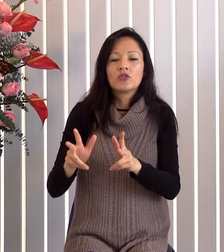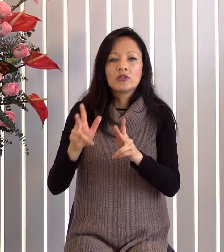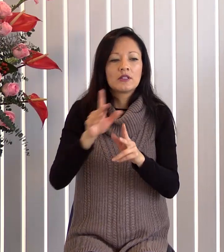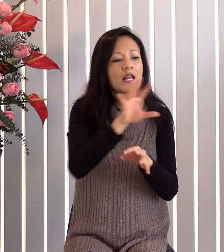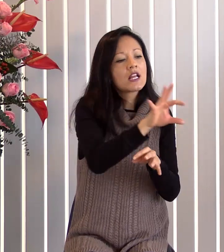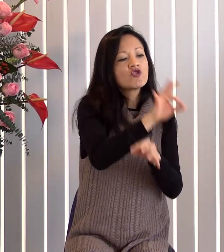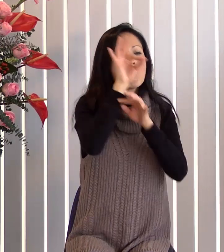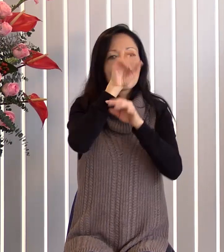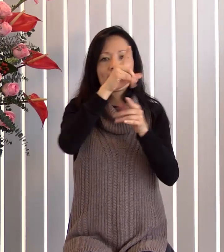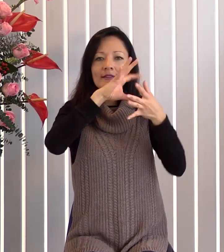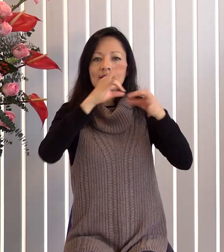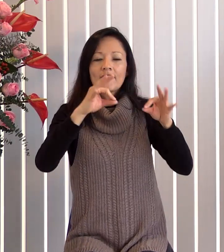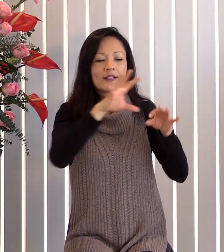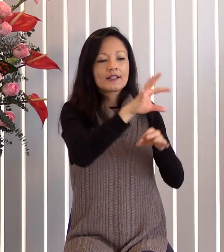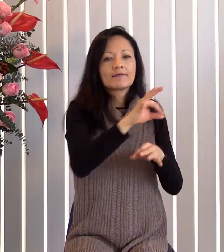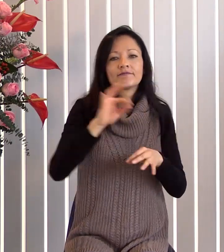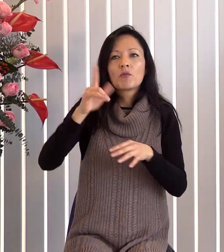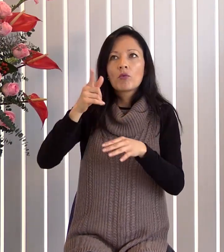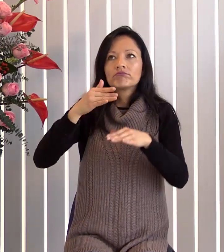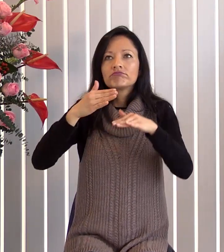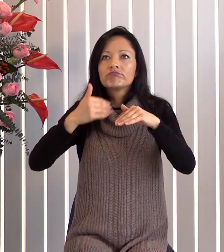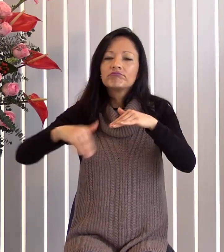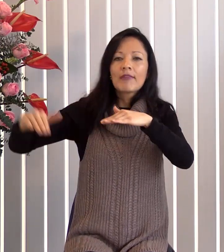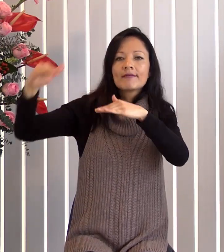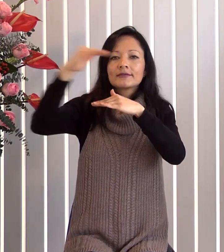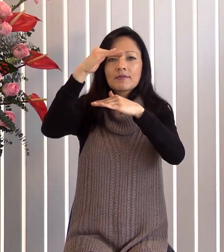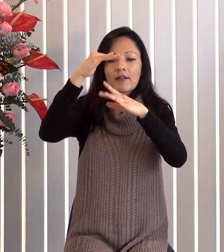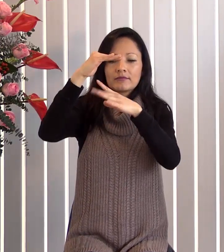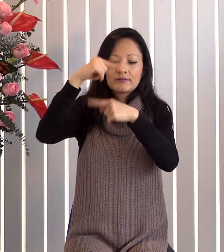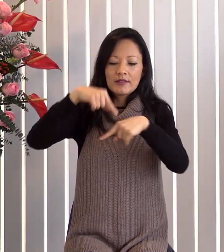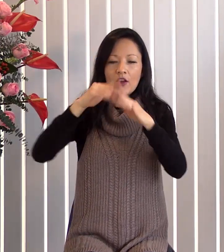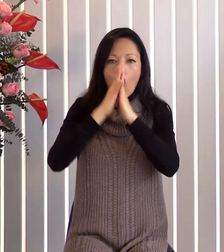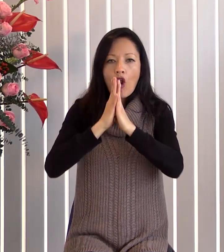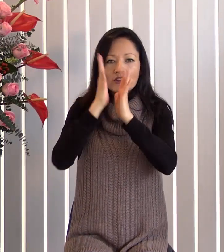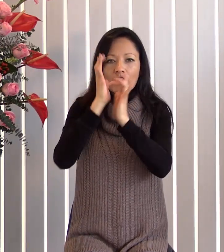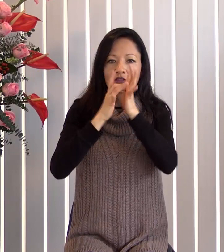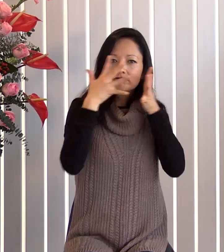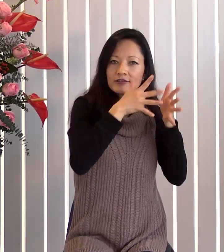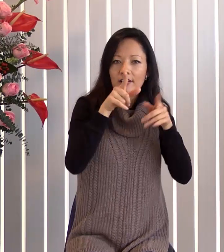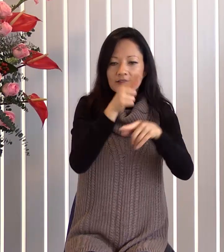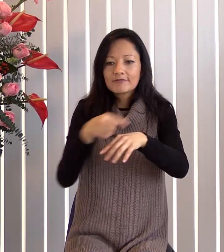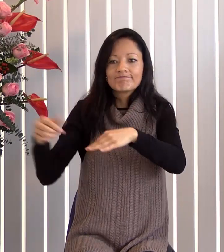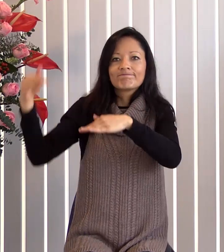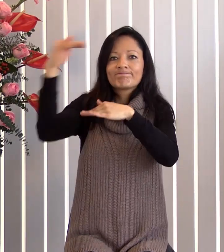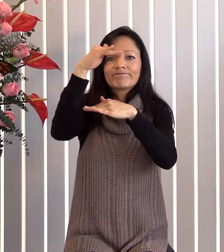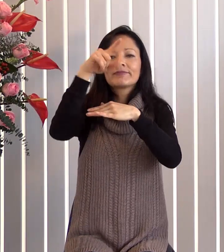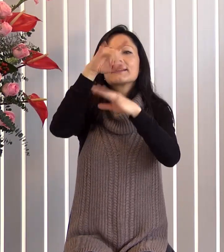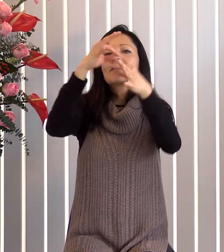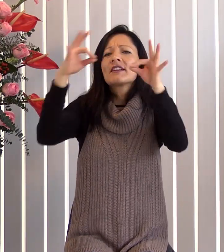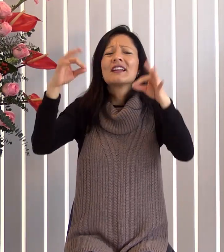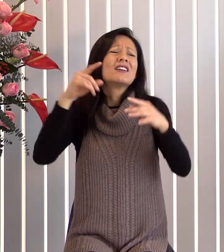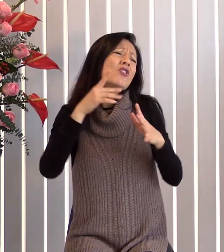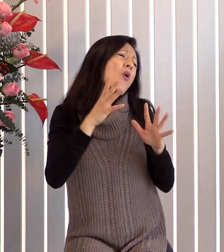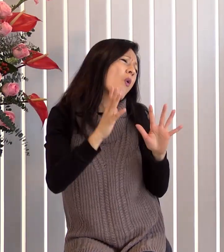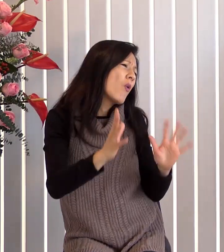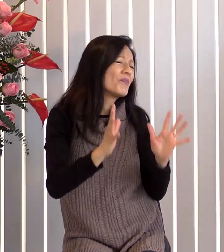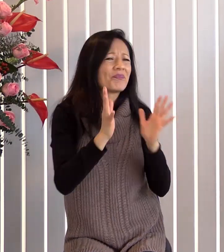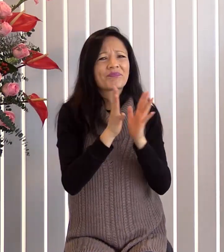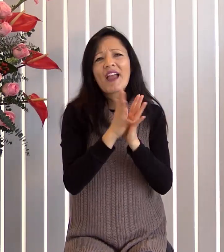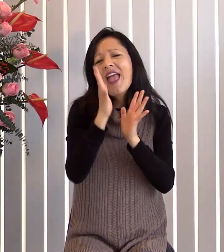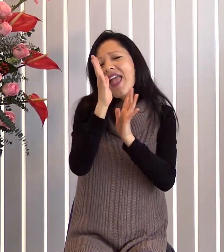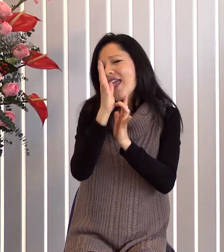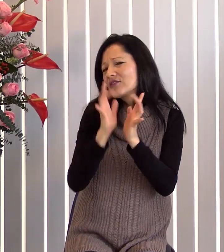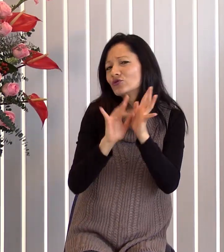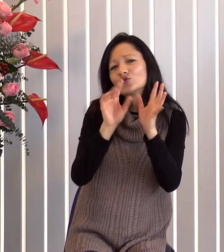encima de la oración que Jesús enseñó. Entonces dicen: no, Jesús realmente no quiso decir no nos metas